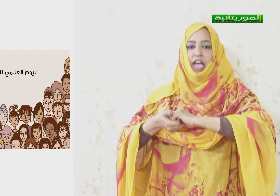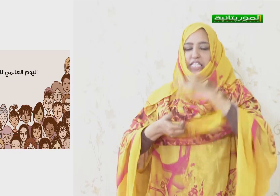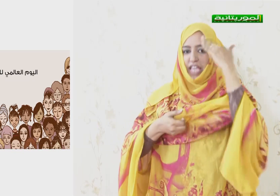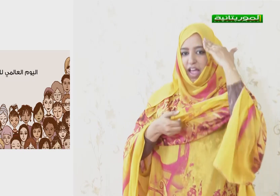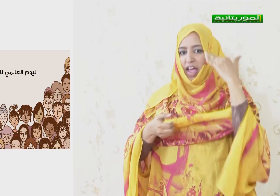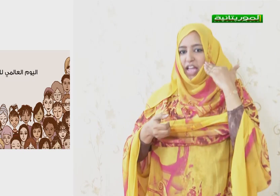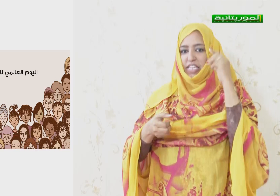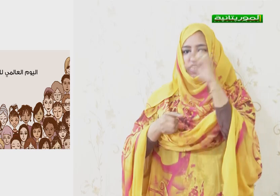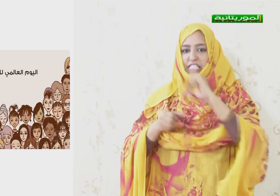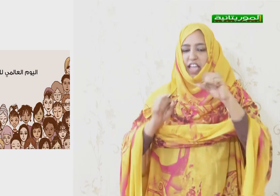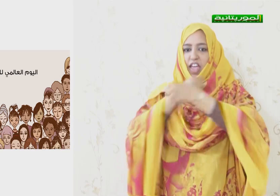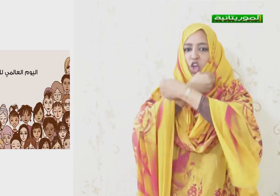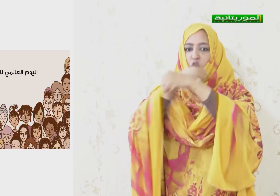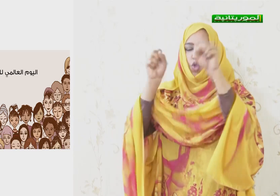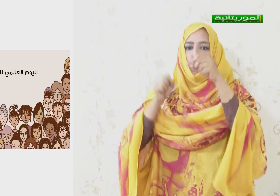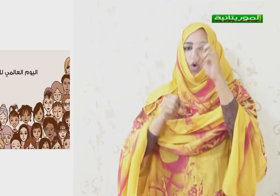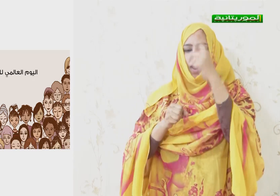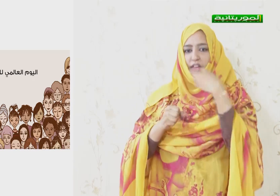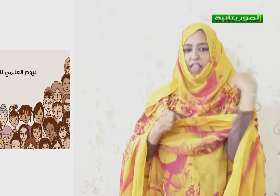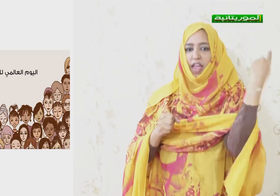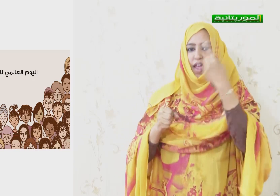العالمي، والذي عقد في باريس عام